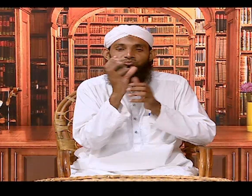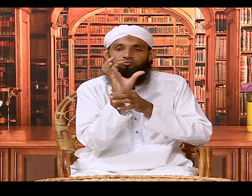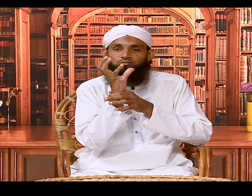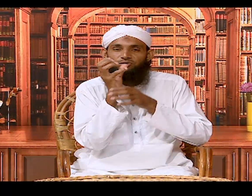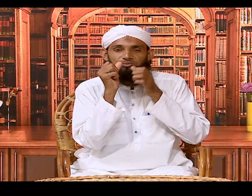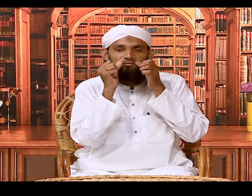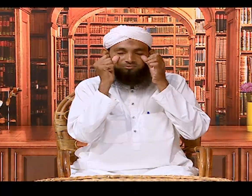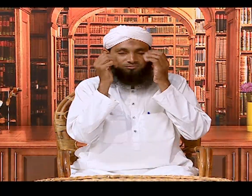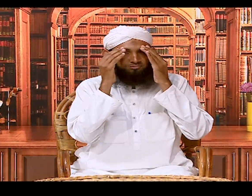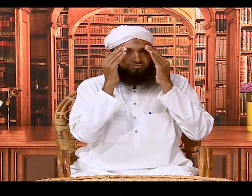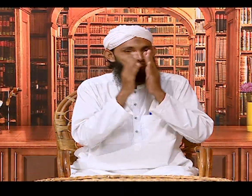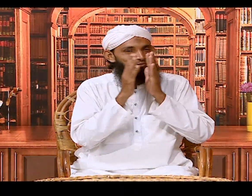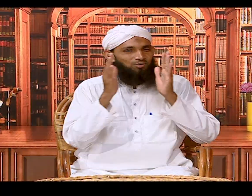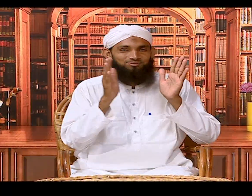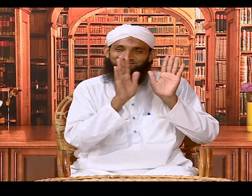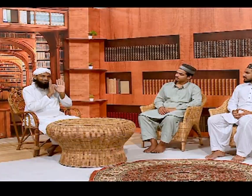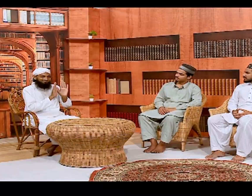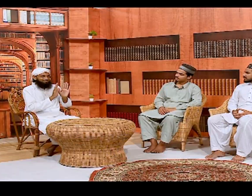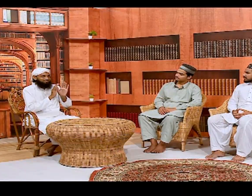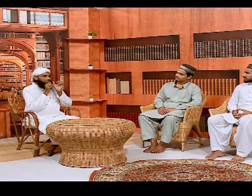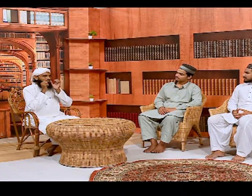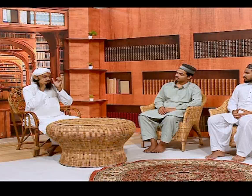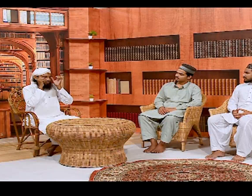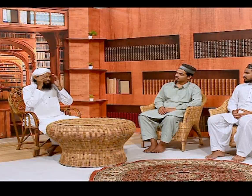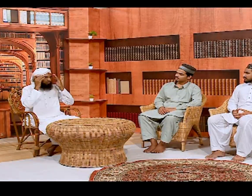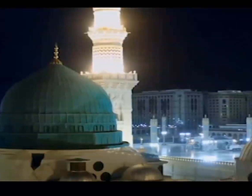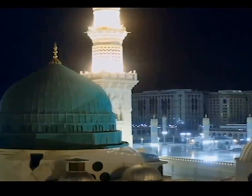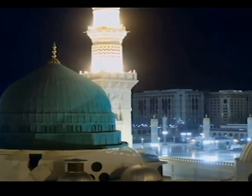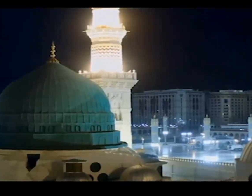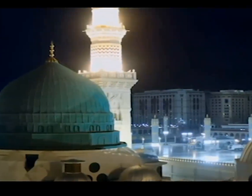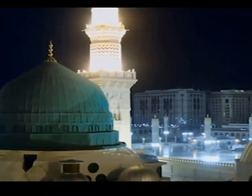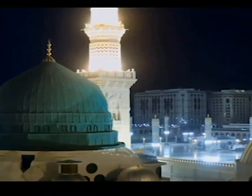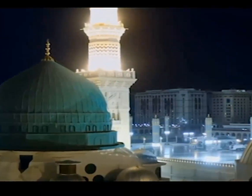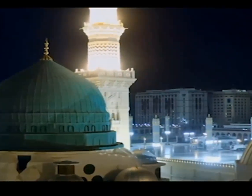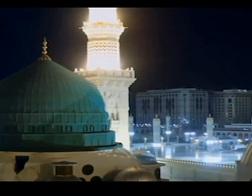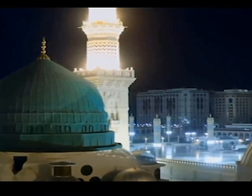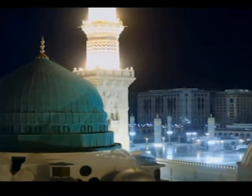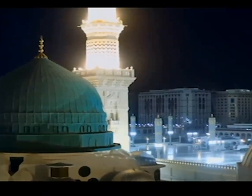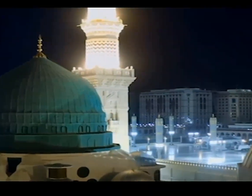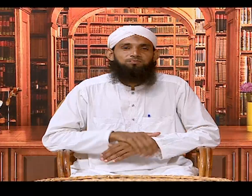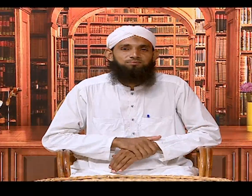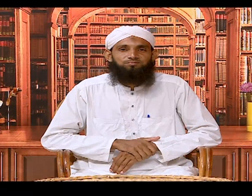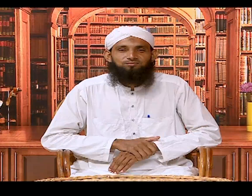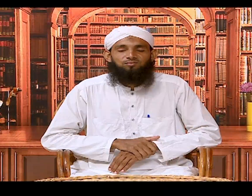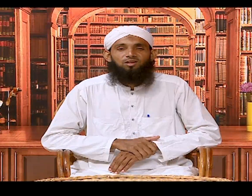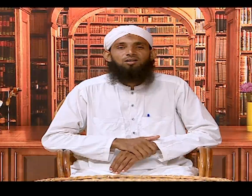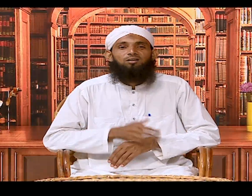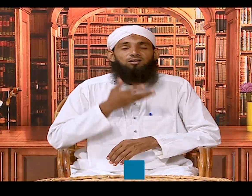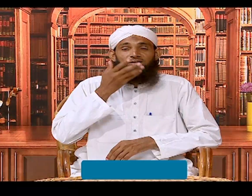دنیا میں بکثرت درود پڑھے ہوں گے۔ صلو علی الحبیب صلی اللہ علی محمد۔ پر اسرار معذور حضرت